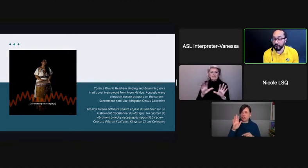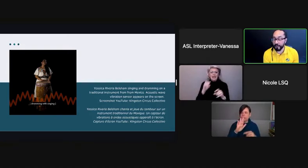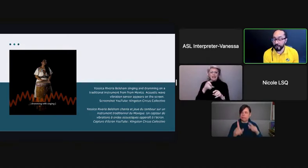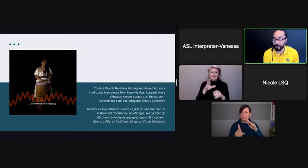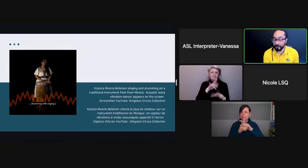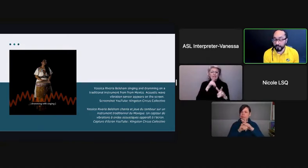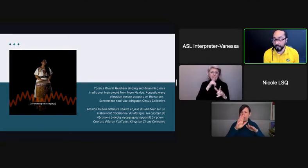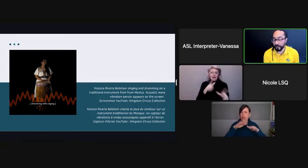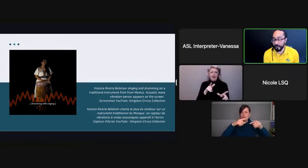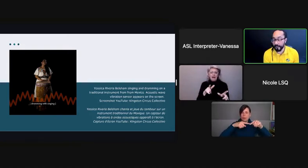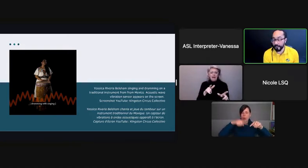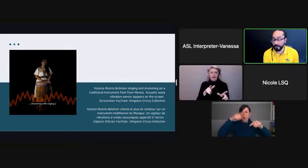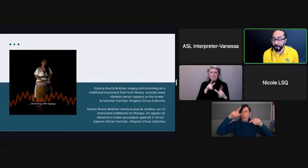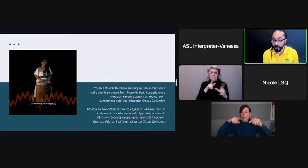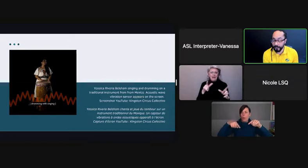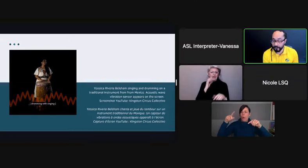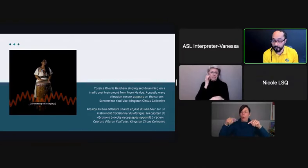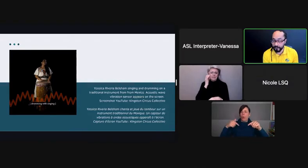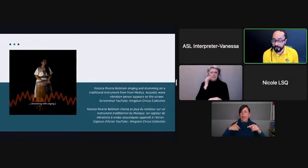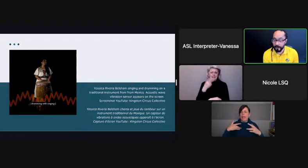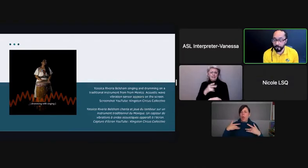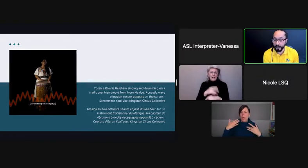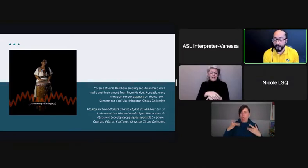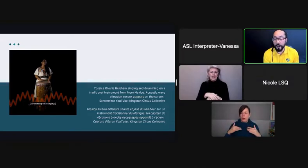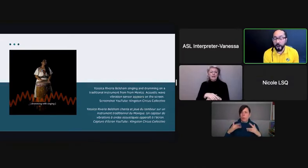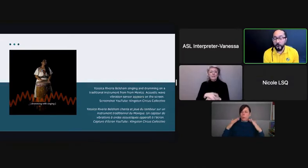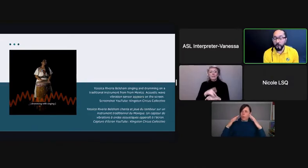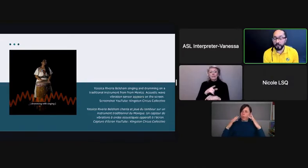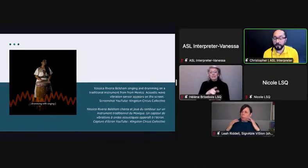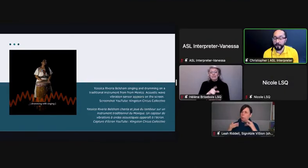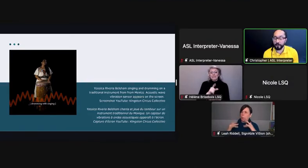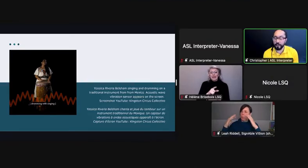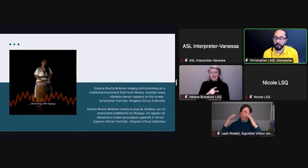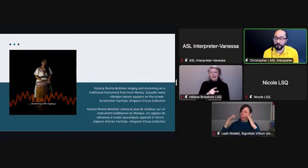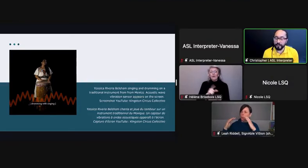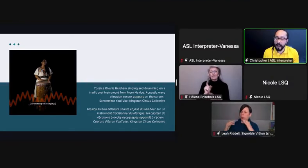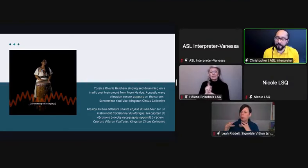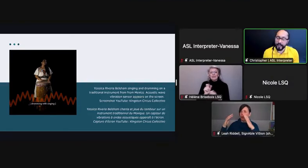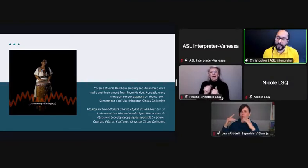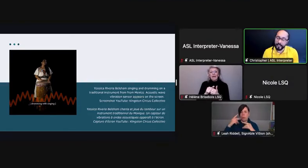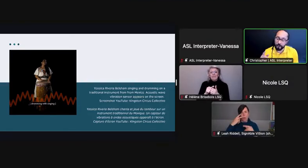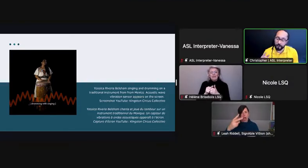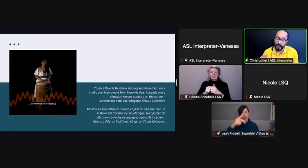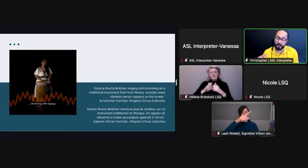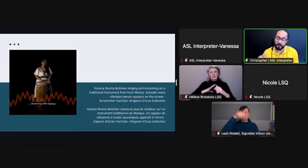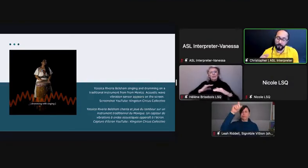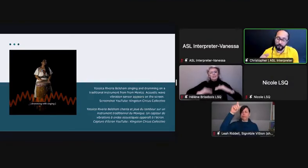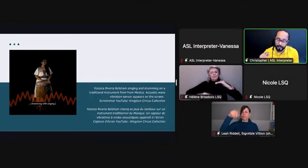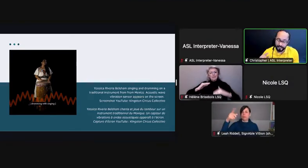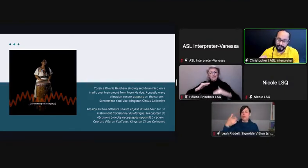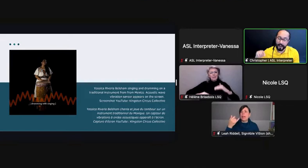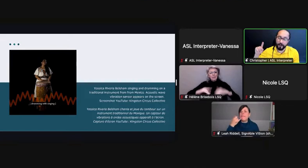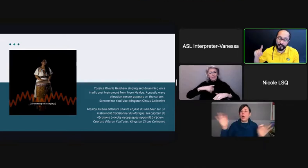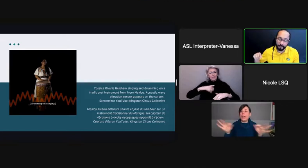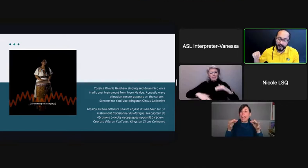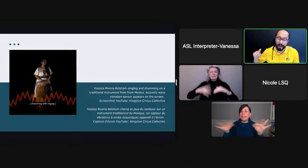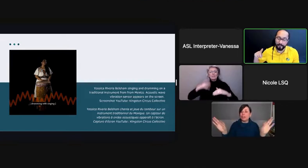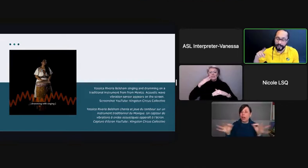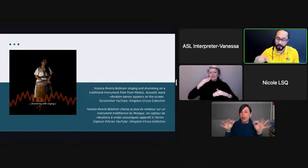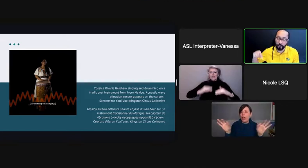maternelle. Elle communique également par le biais d'un tambour. Et on sait que le